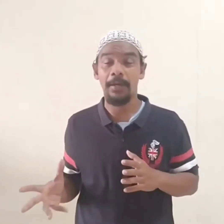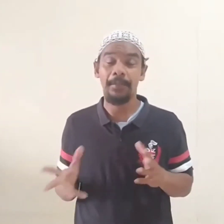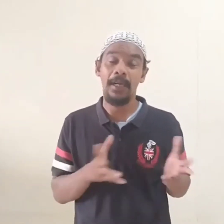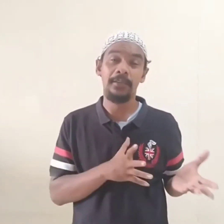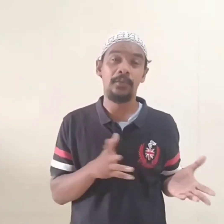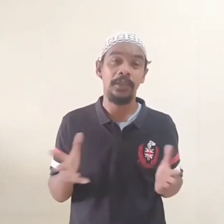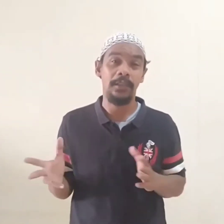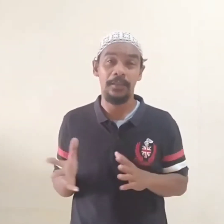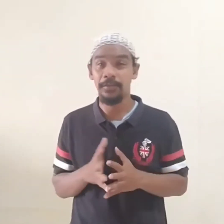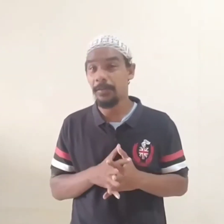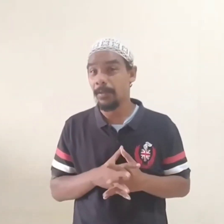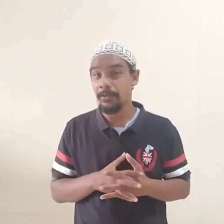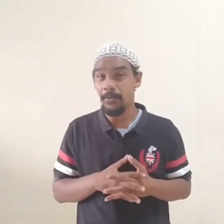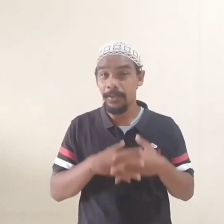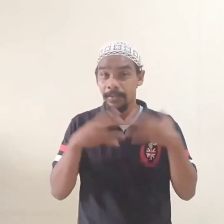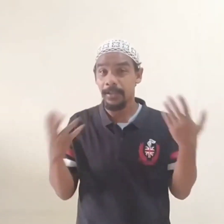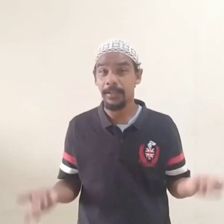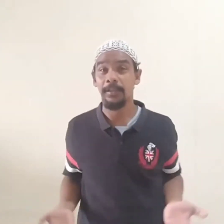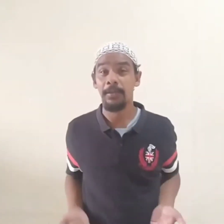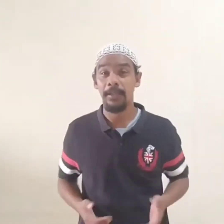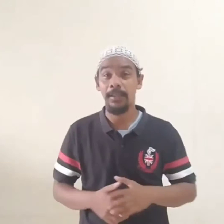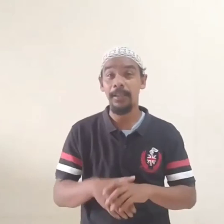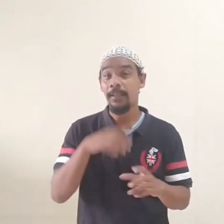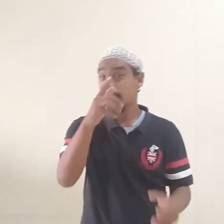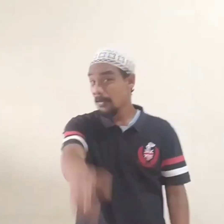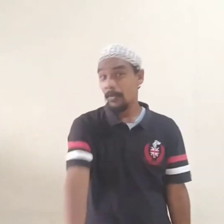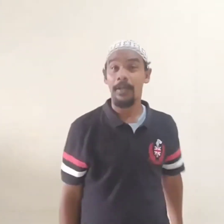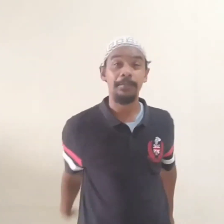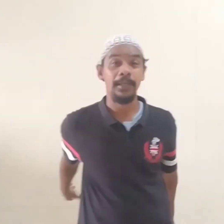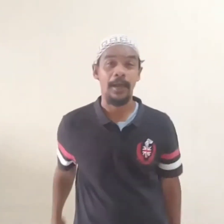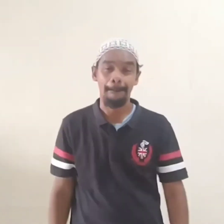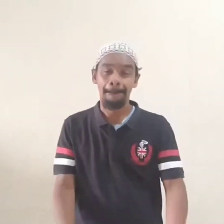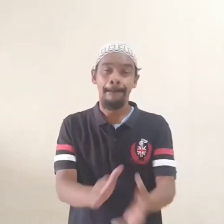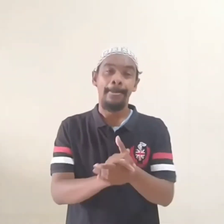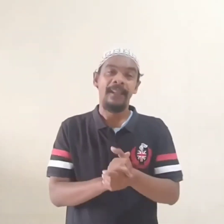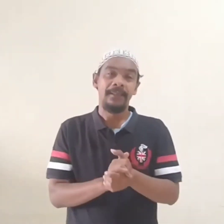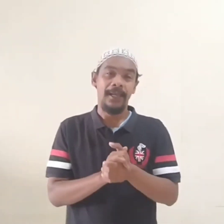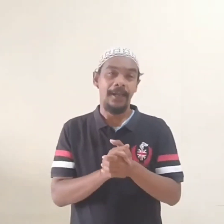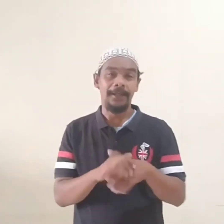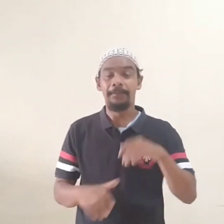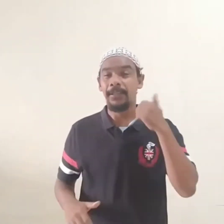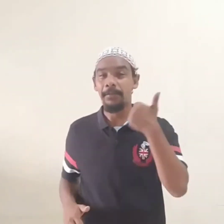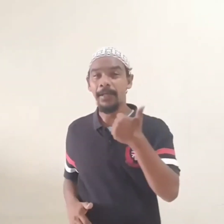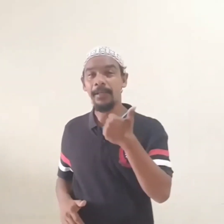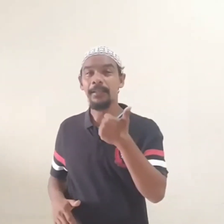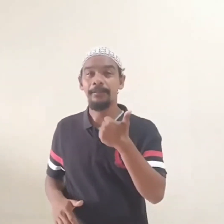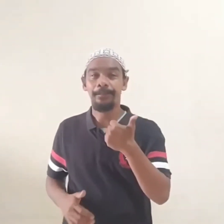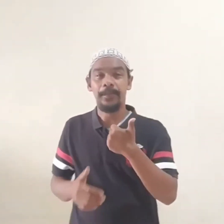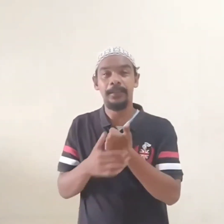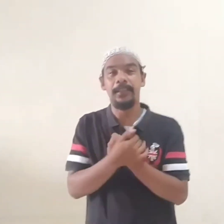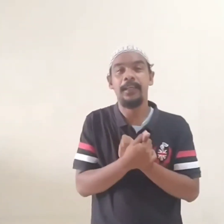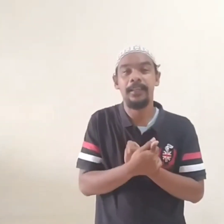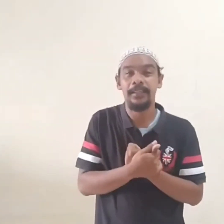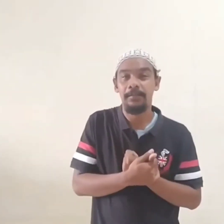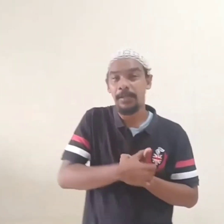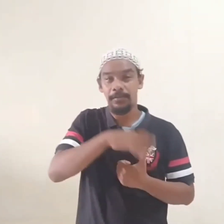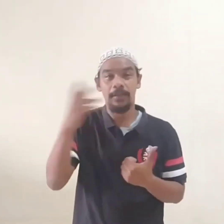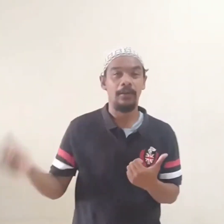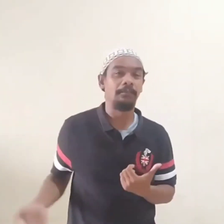beberapa aturan yang harus dipatuhi ketika kita berada di kolam renang. Nah, yang pertama, ketika kita masuk kolam